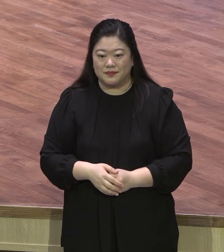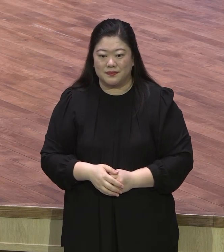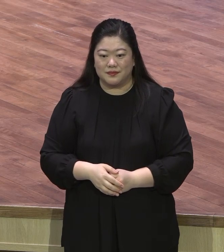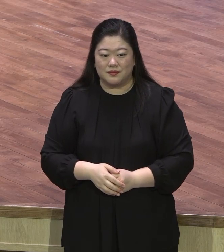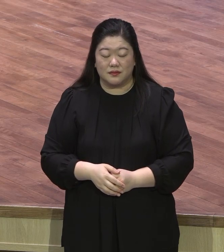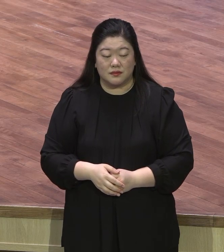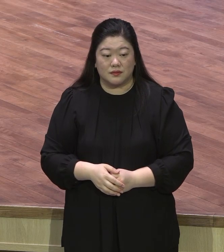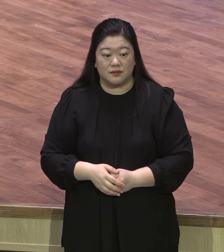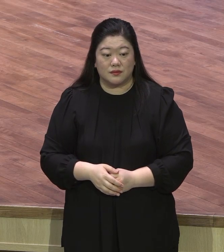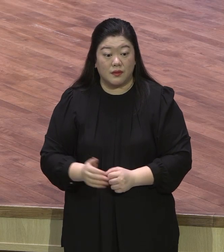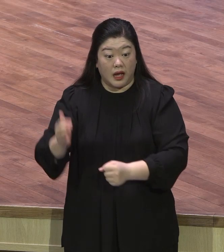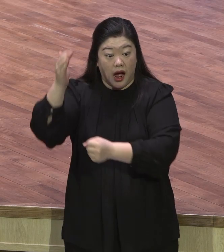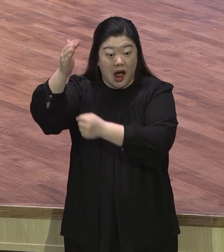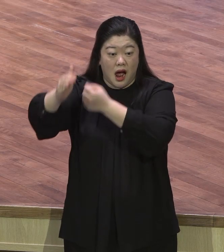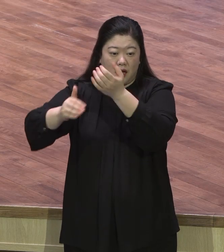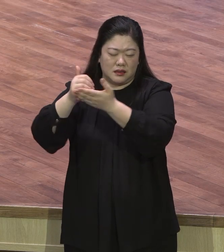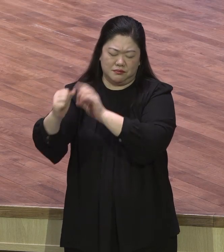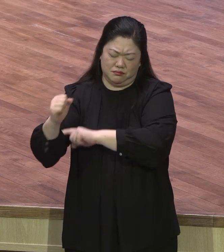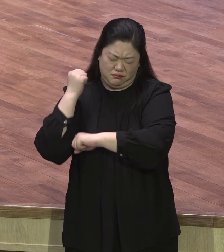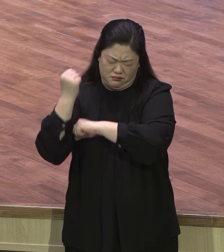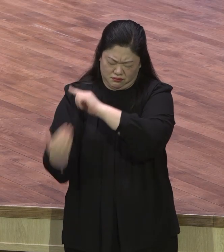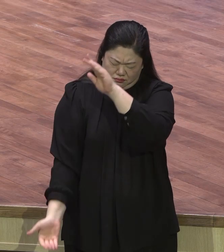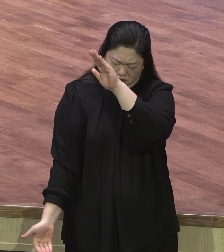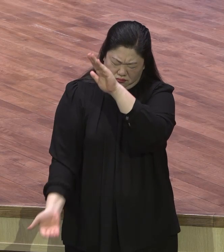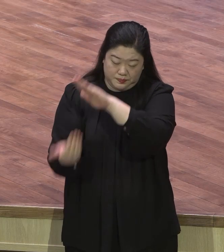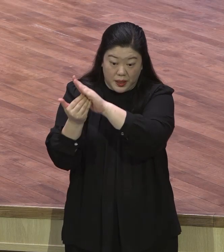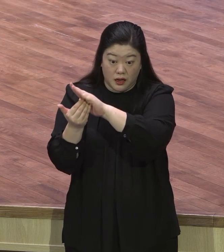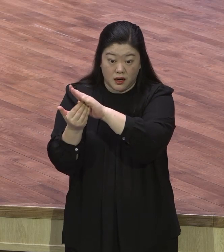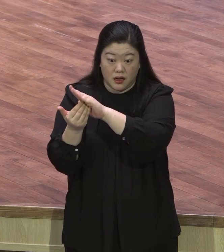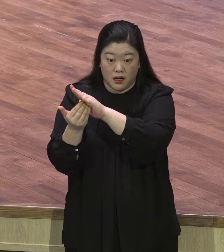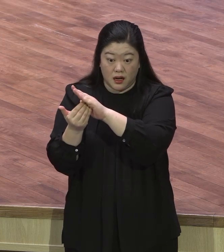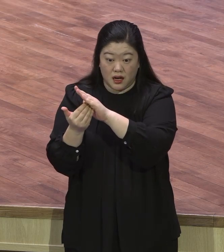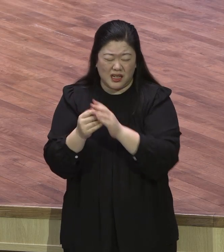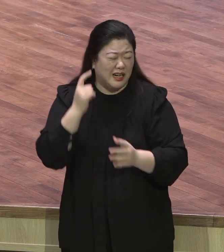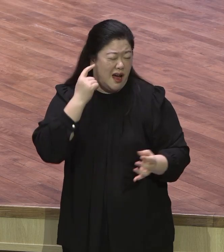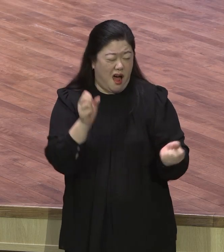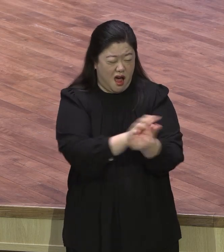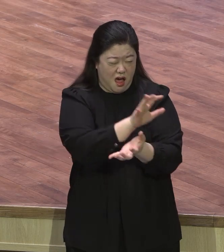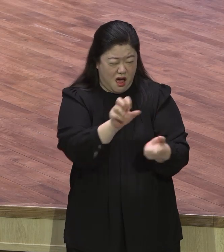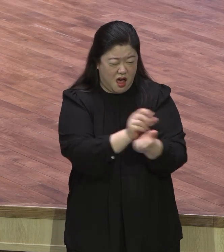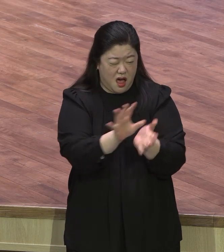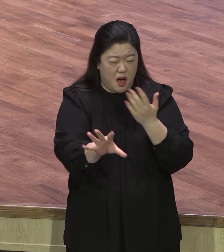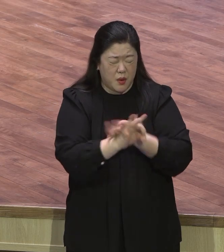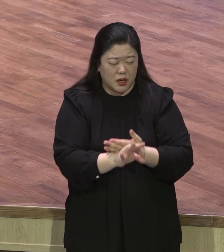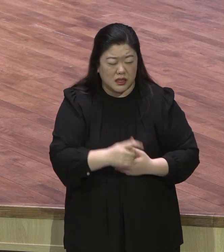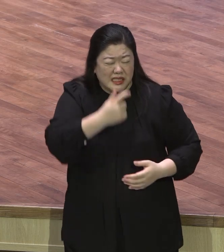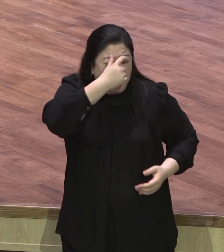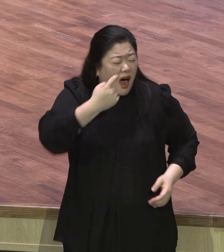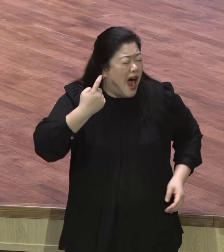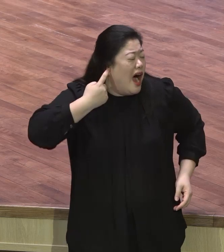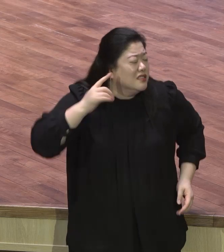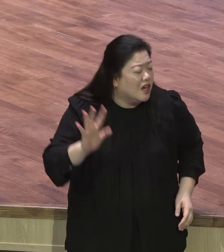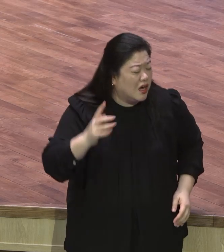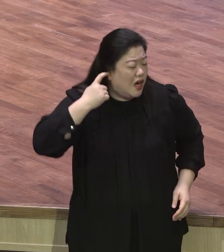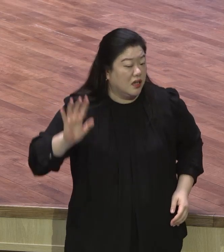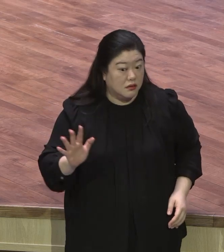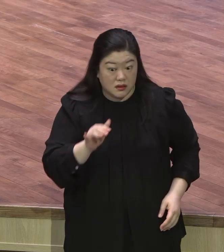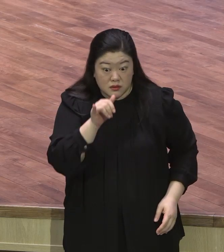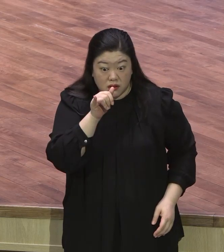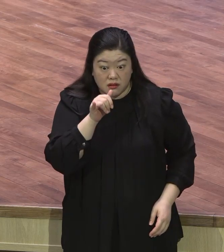전지전능하시고 무소부지하신 창조주 하나님께서 우리가 속으로 기도한다고 못